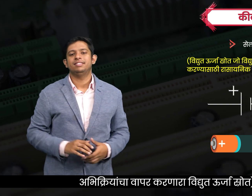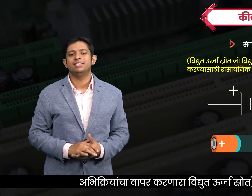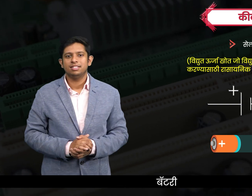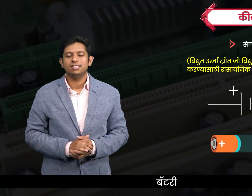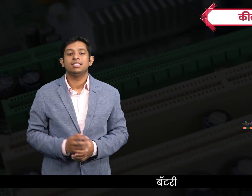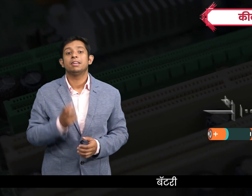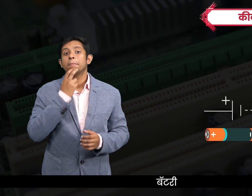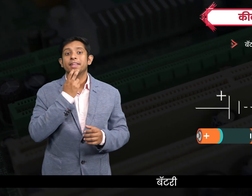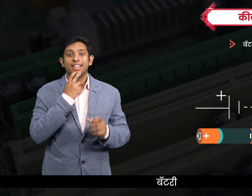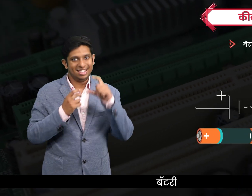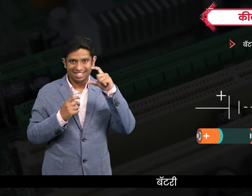म्हणजे सेल.